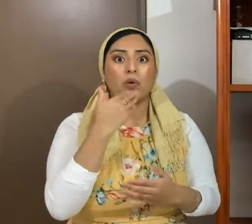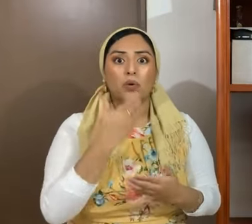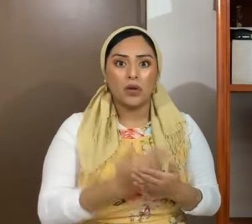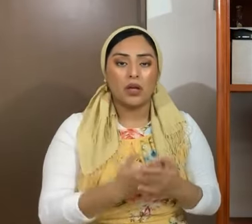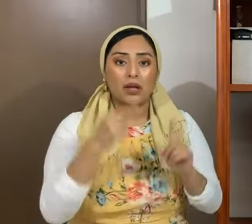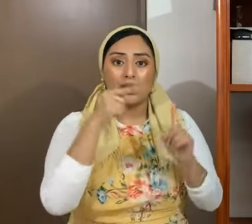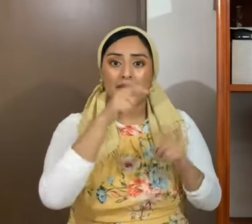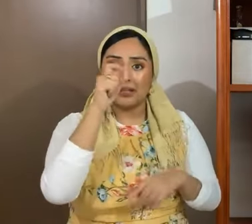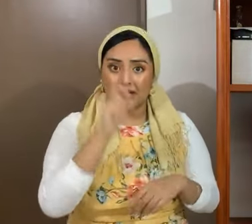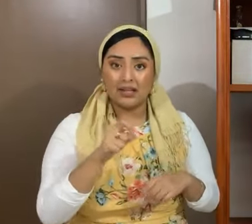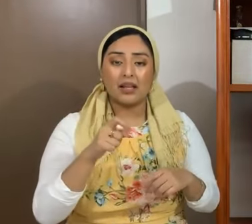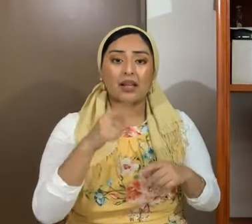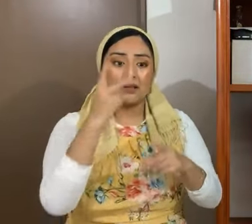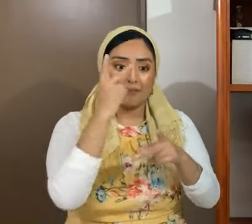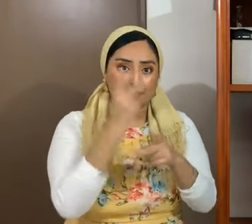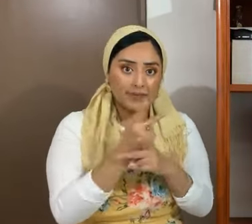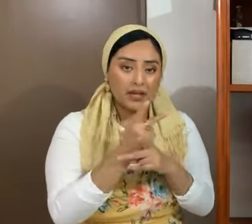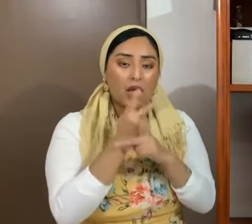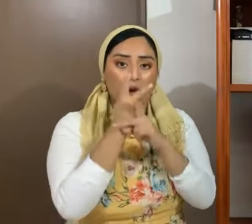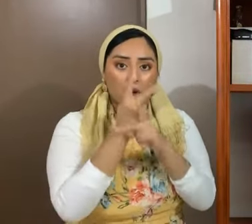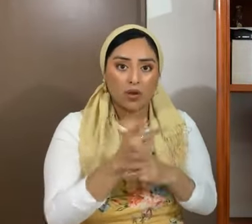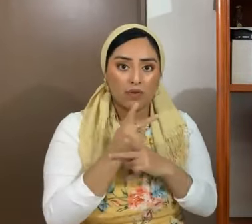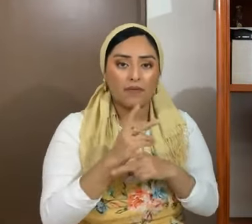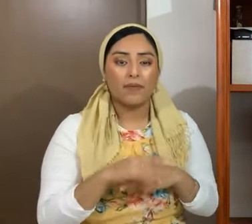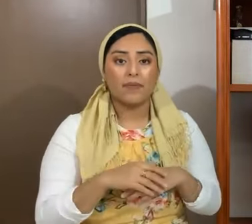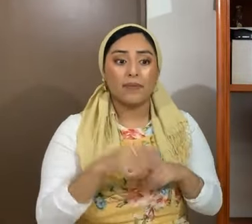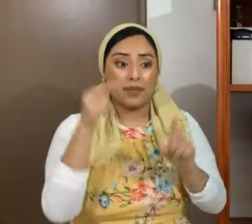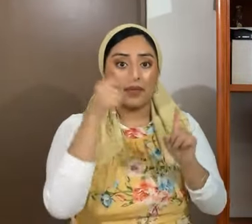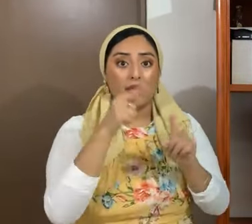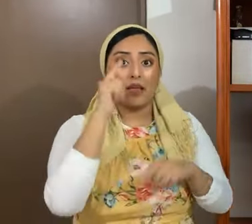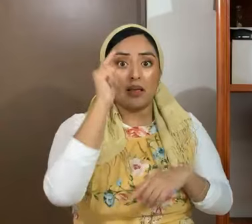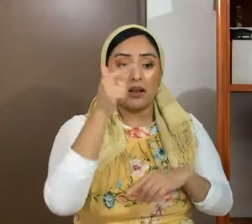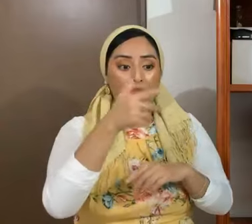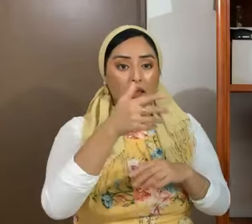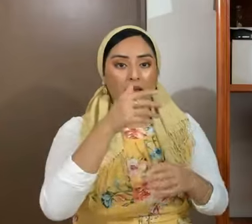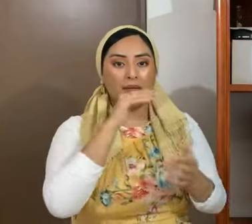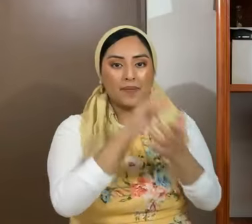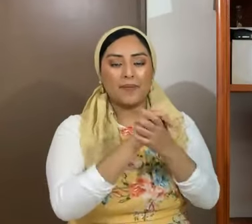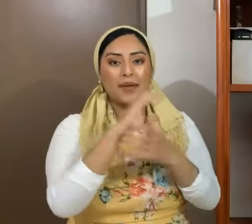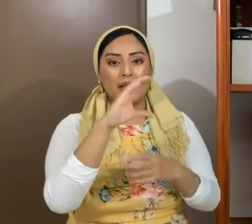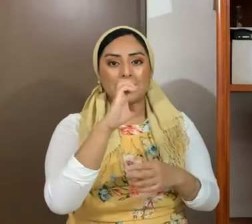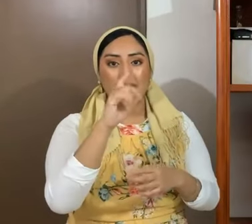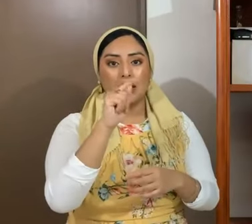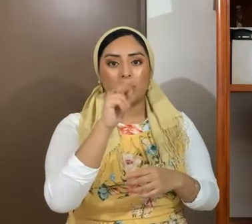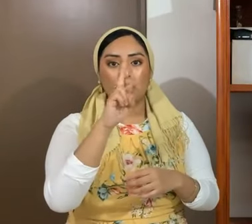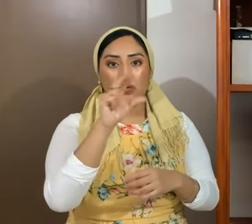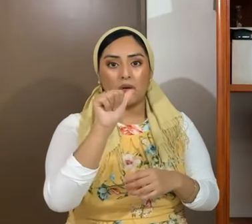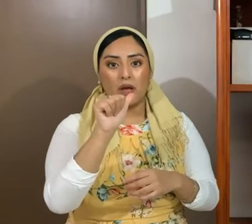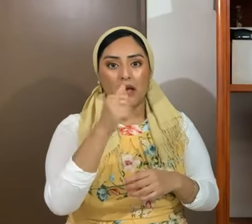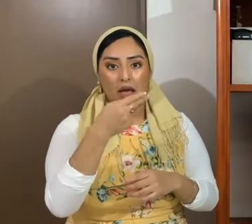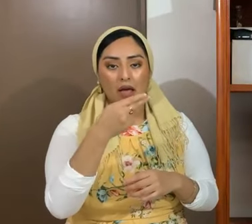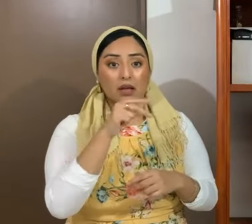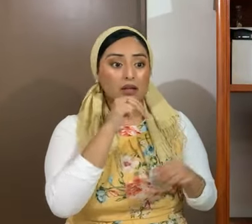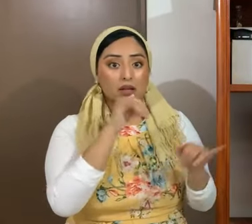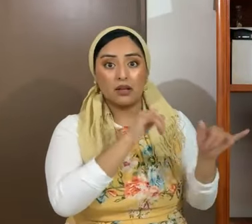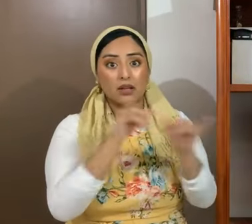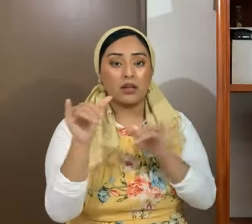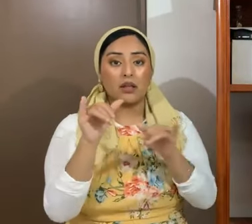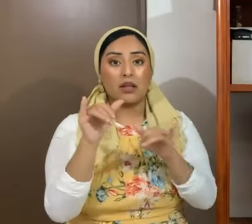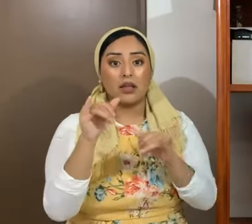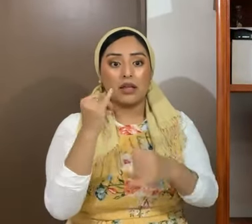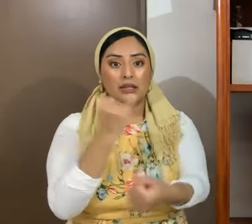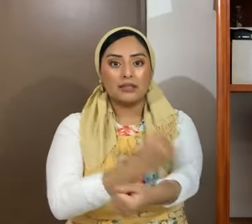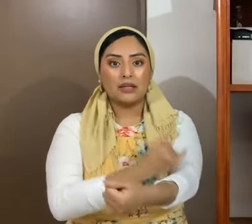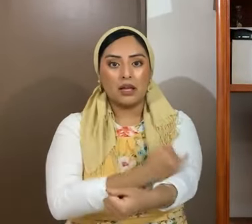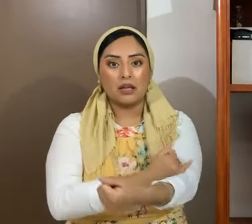Que tenía que guardar la simiente Kadosh, porque aunque él tomó después a Setura, no hizo lo mismo que hizo por